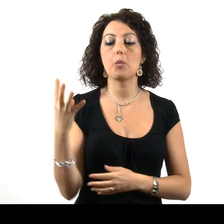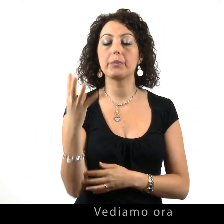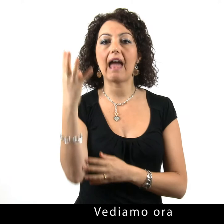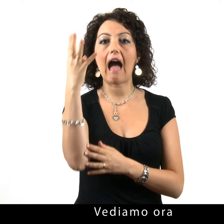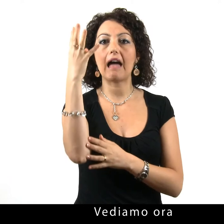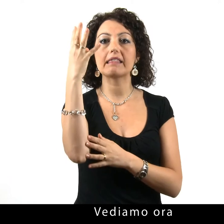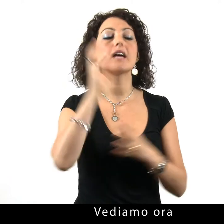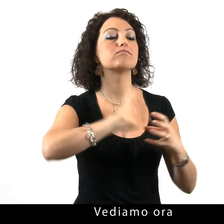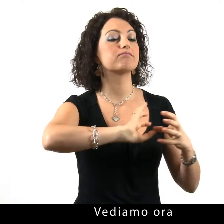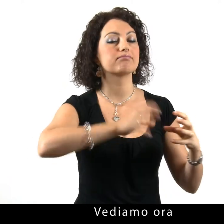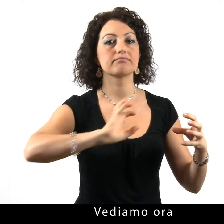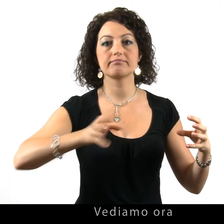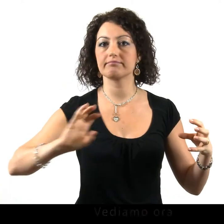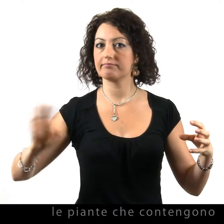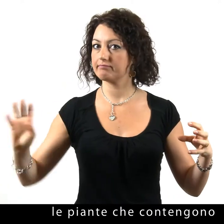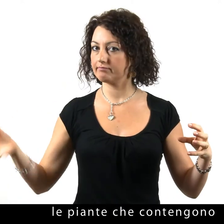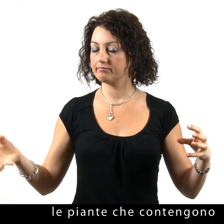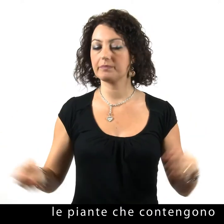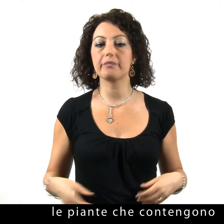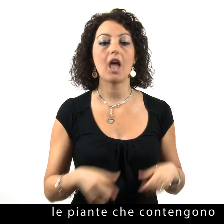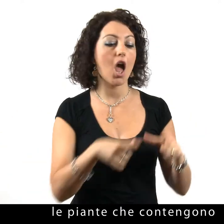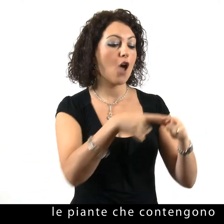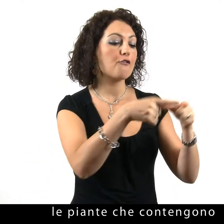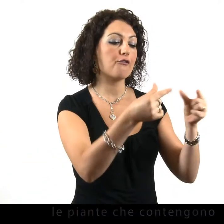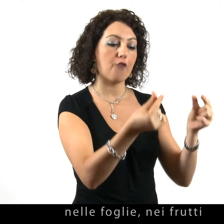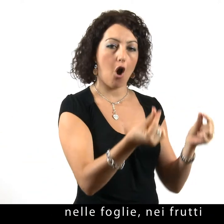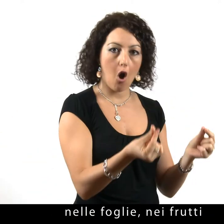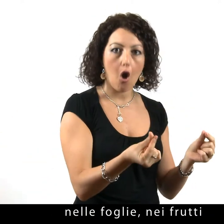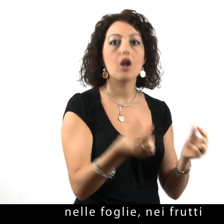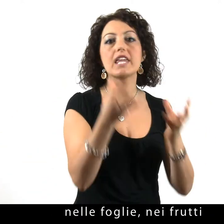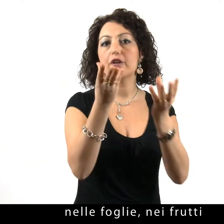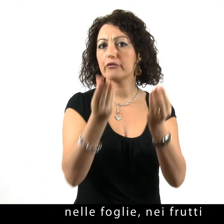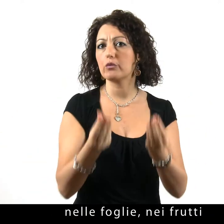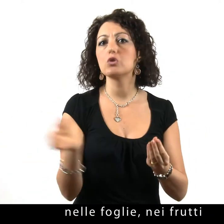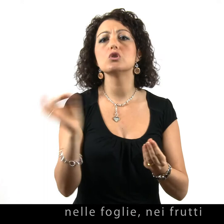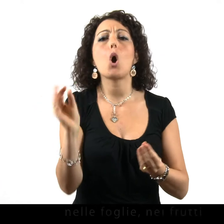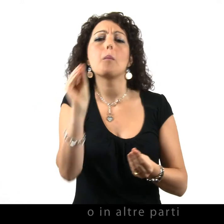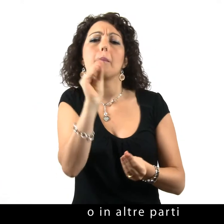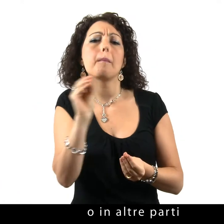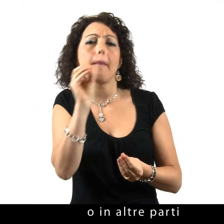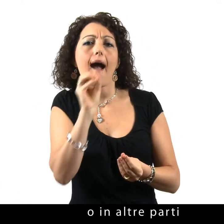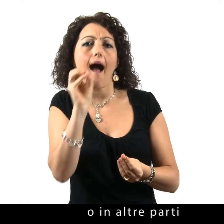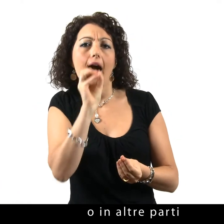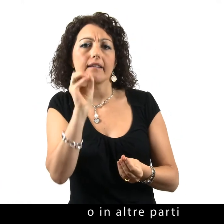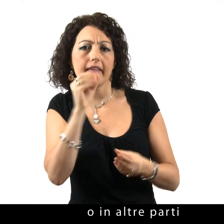Vediamo ora le piante che contengono nelle foglie, nei frutti o in altre parti